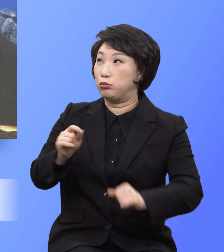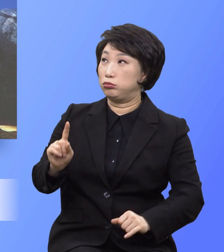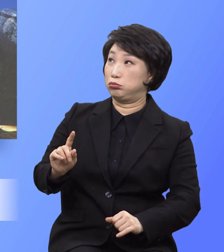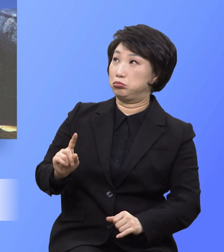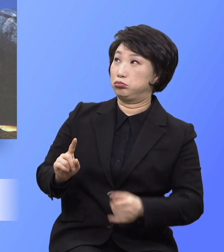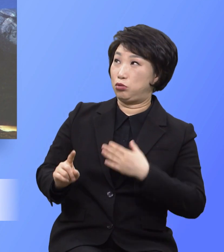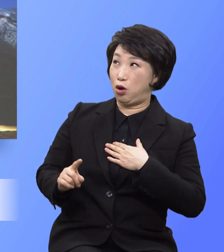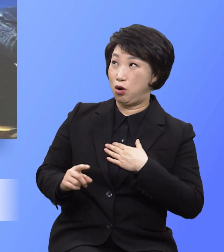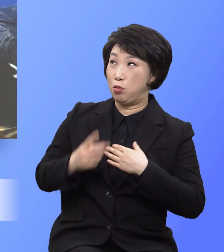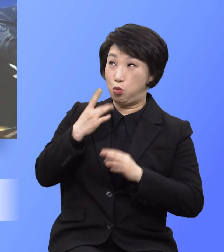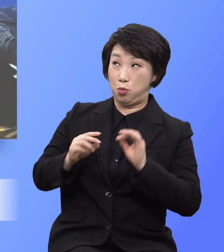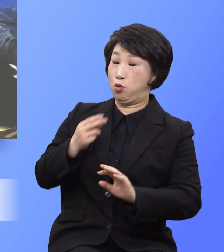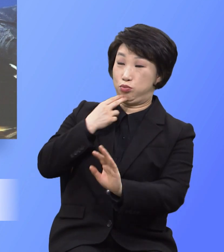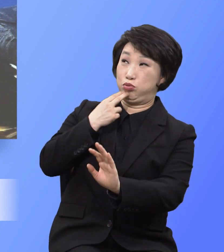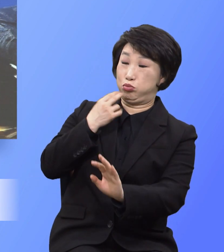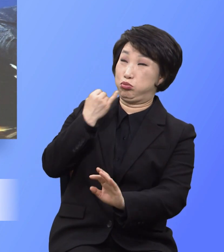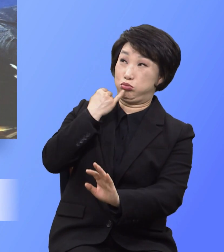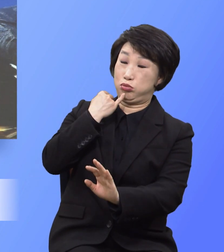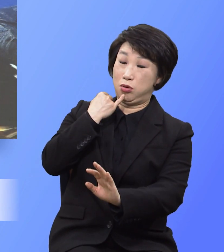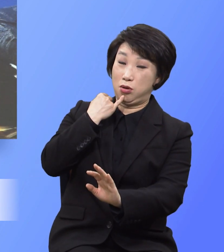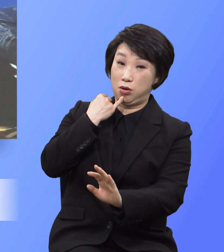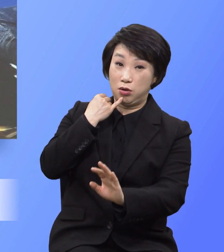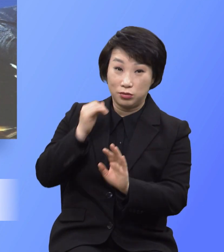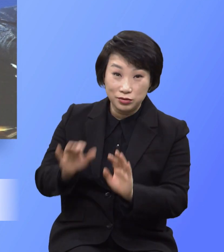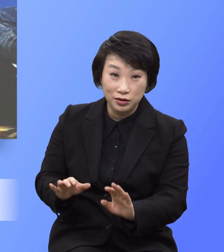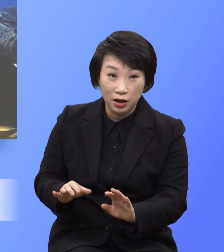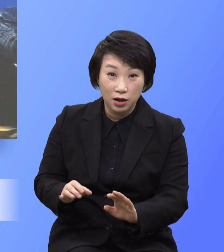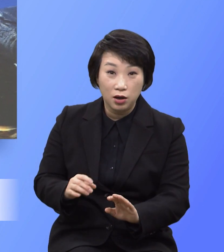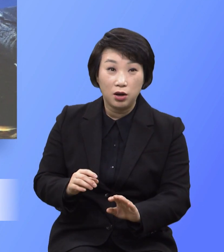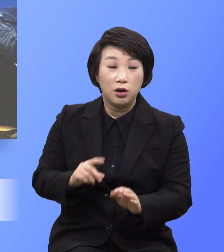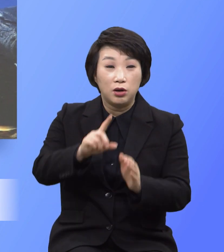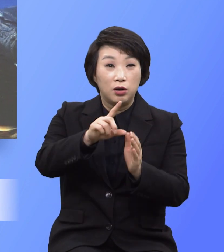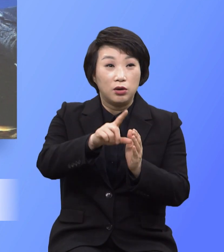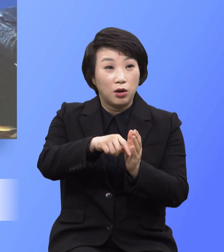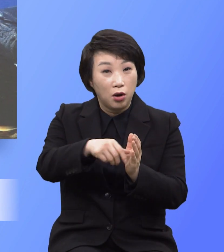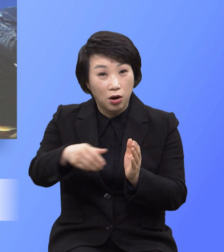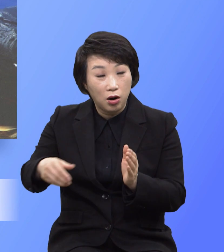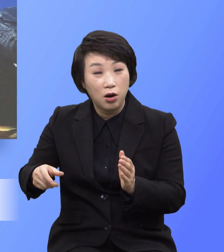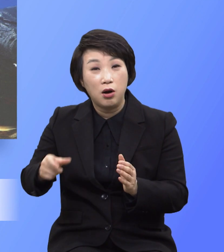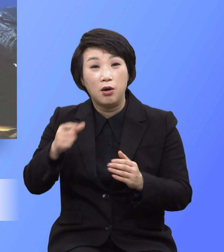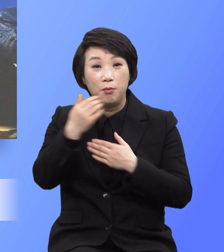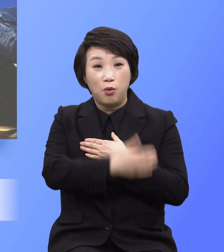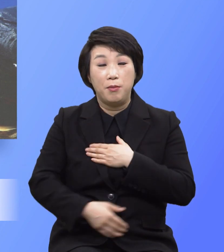마른데 물을 먹어. 그런데 어느새 수분이